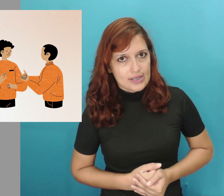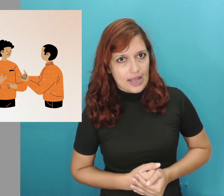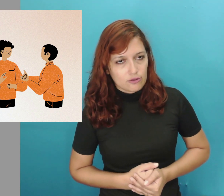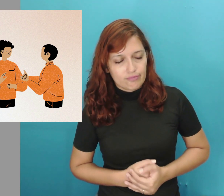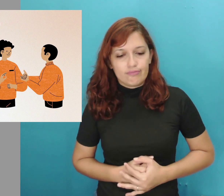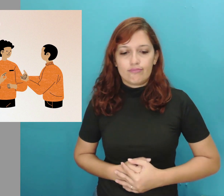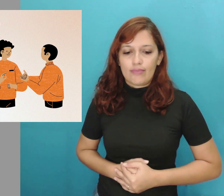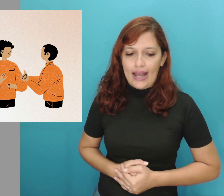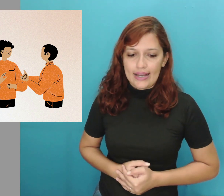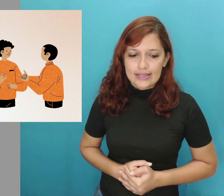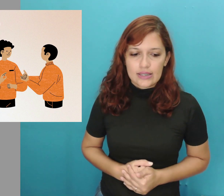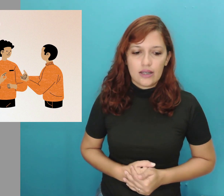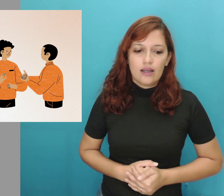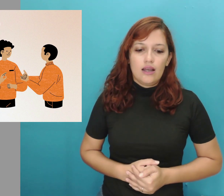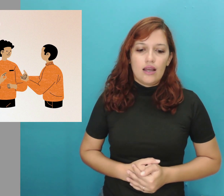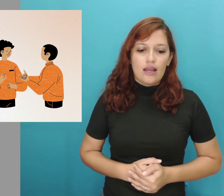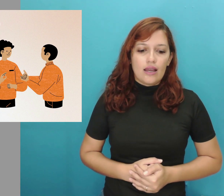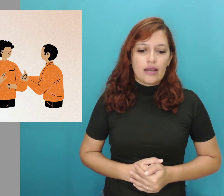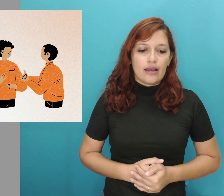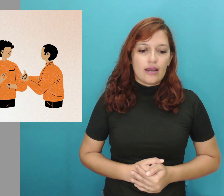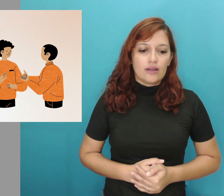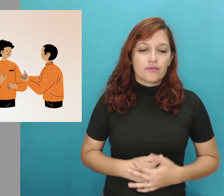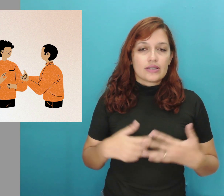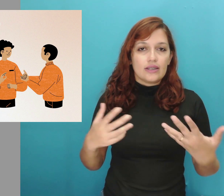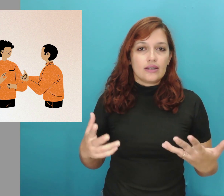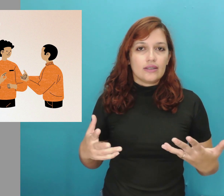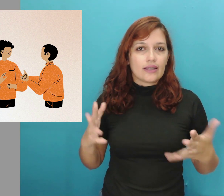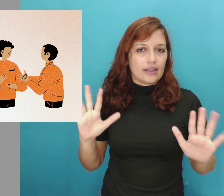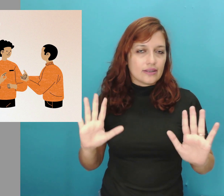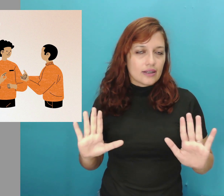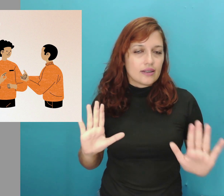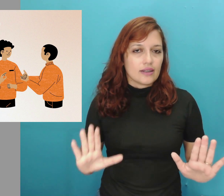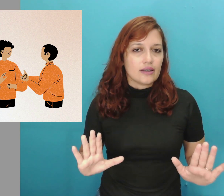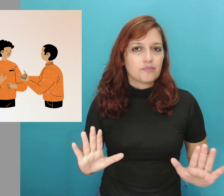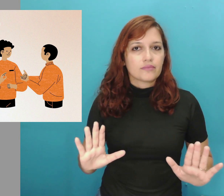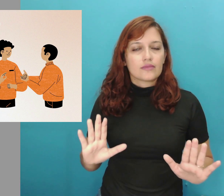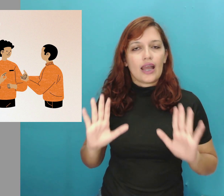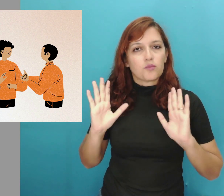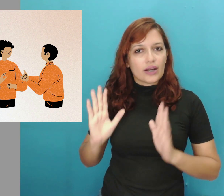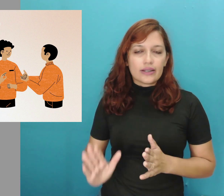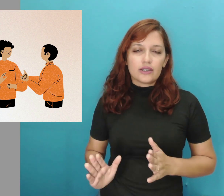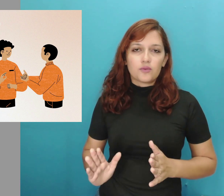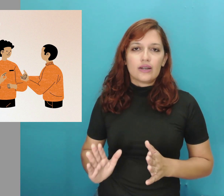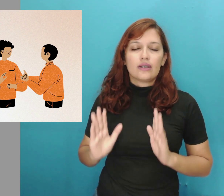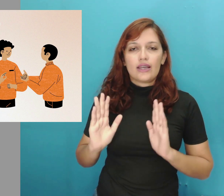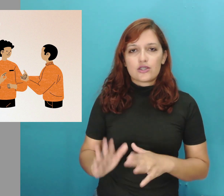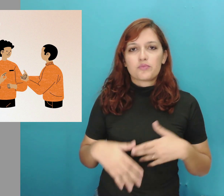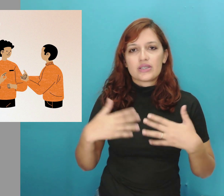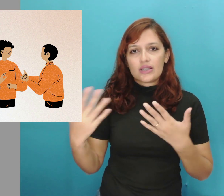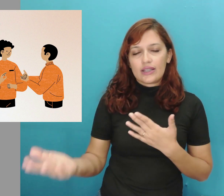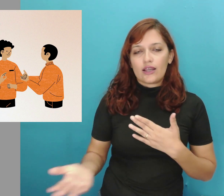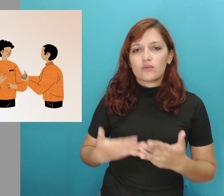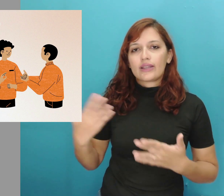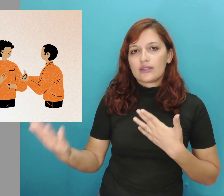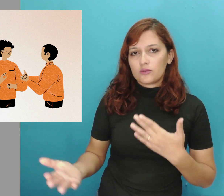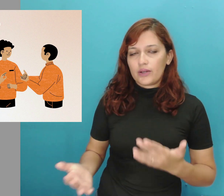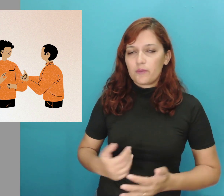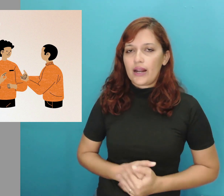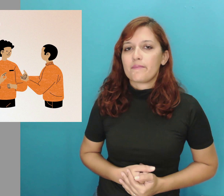atrasado. Mas, você entenda que é uma língua e a gente precisa entrar em contato com ela para